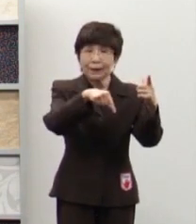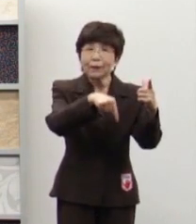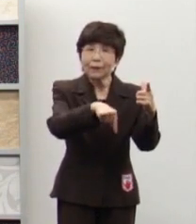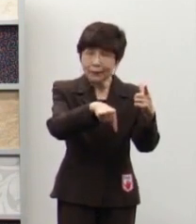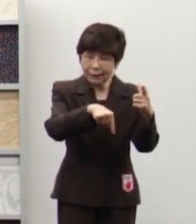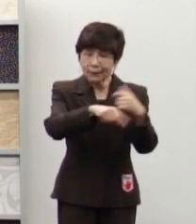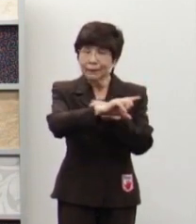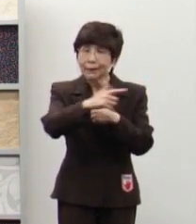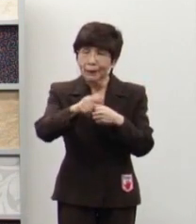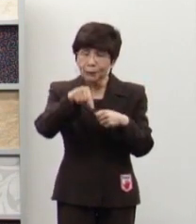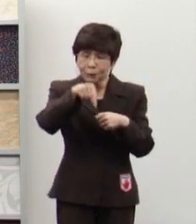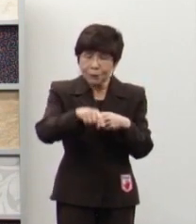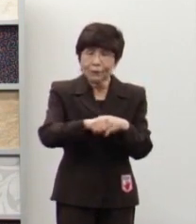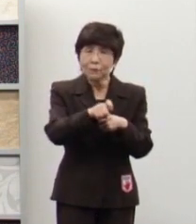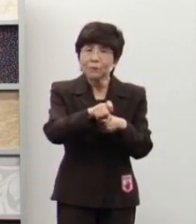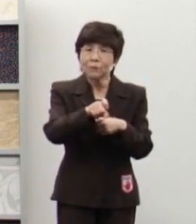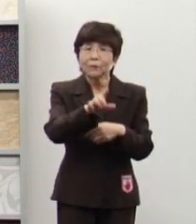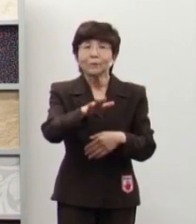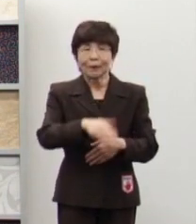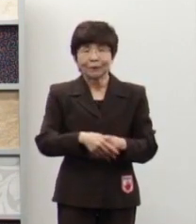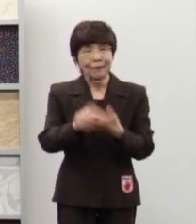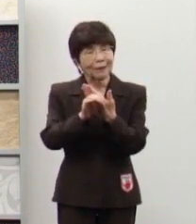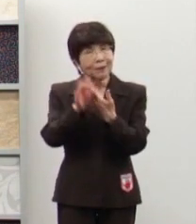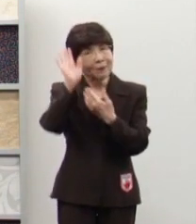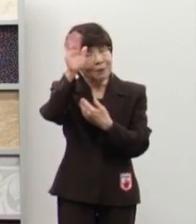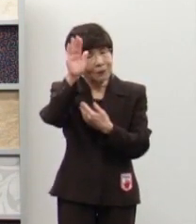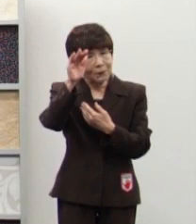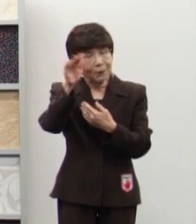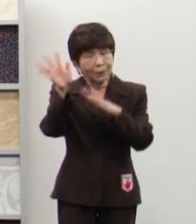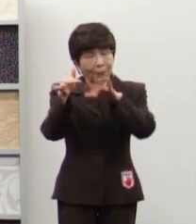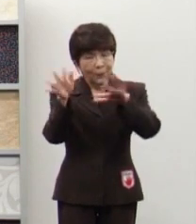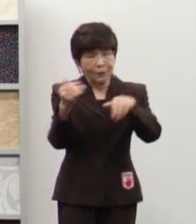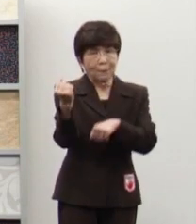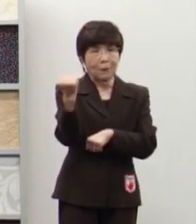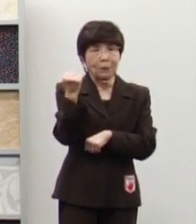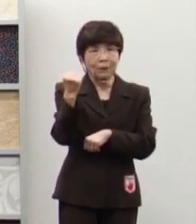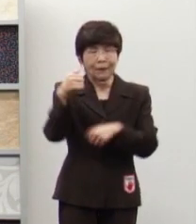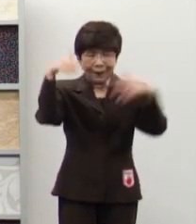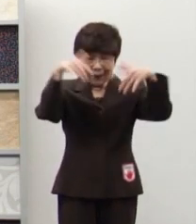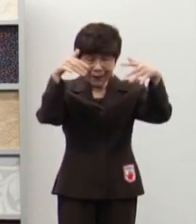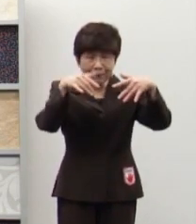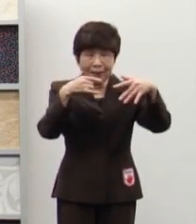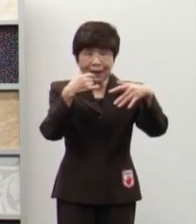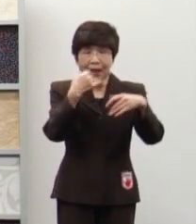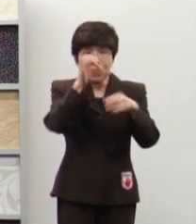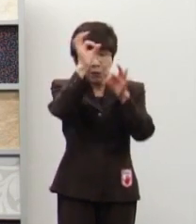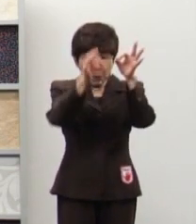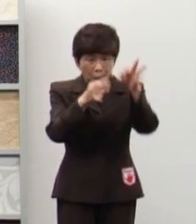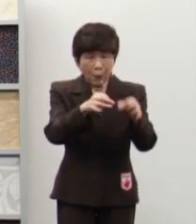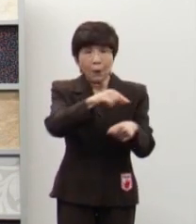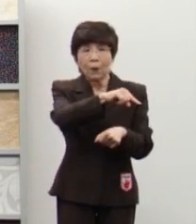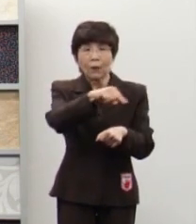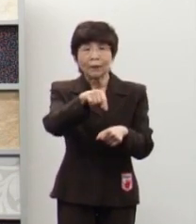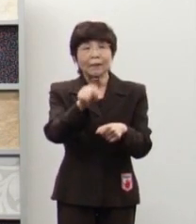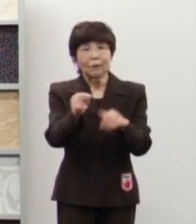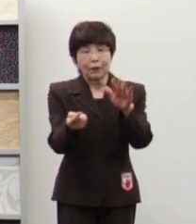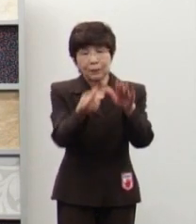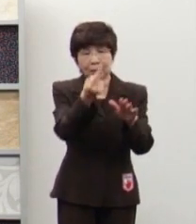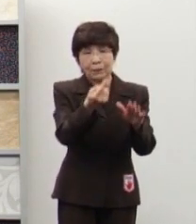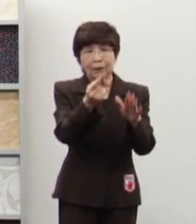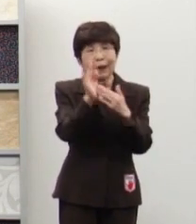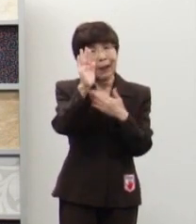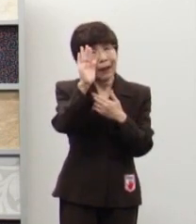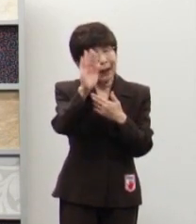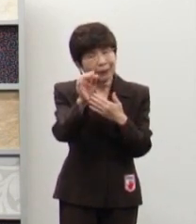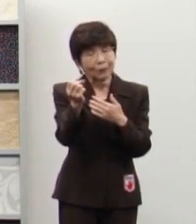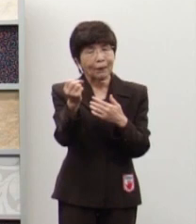常在していることから、今後も強風あるいは大雨、雹などの気象条件によっては再び発生する可能